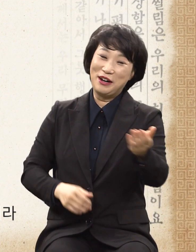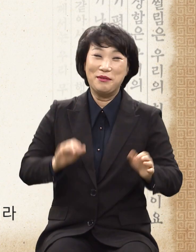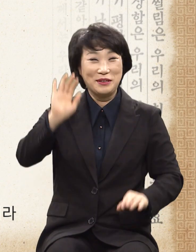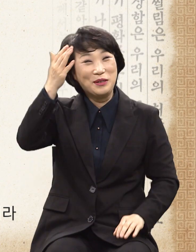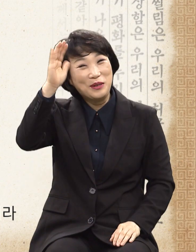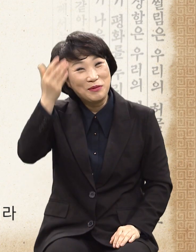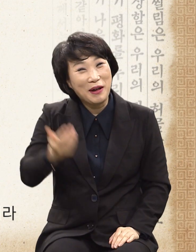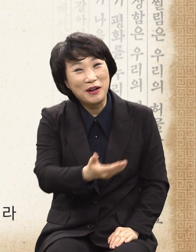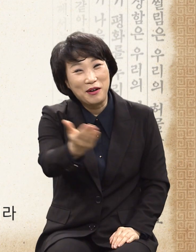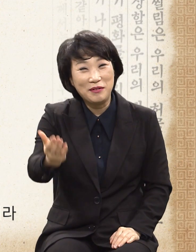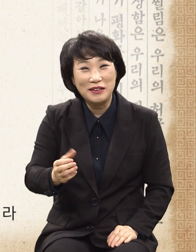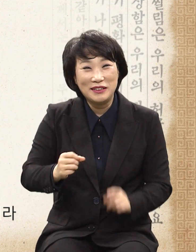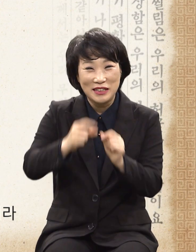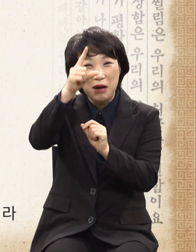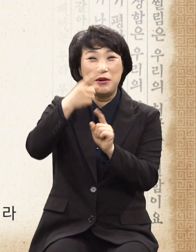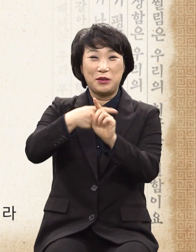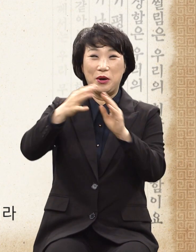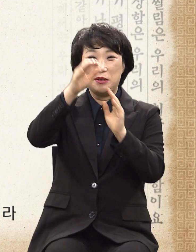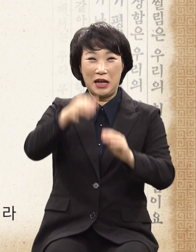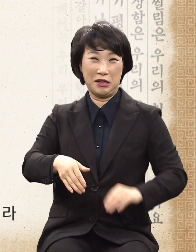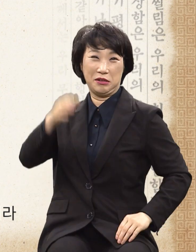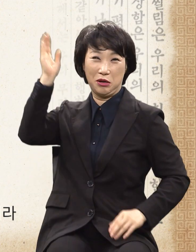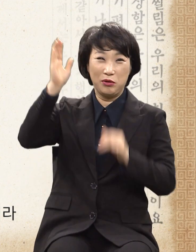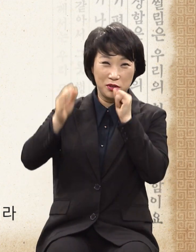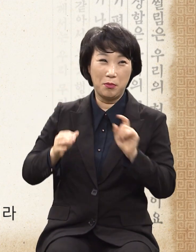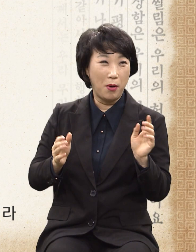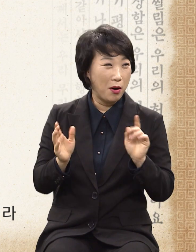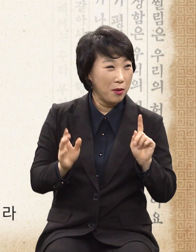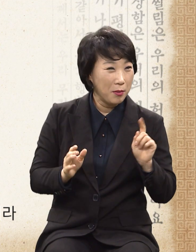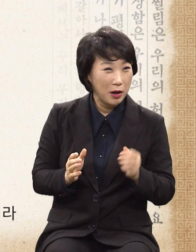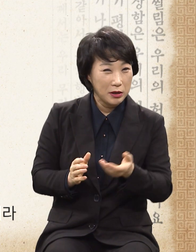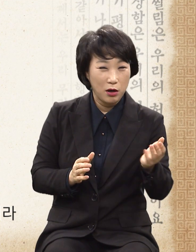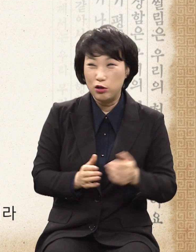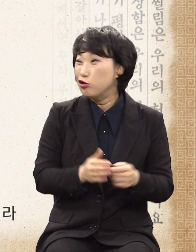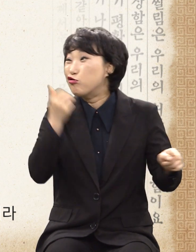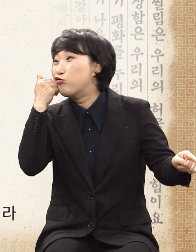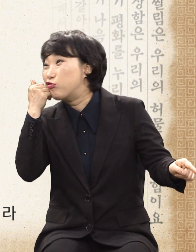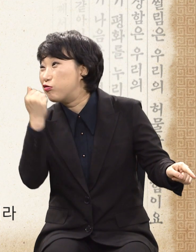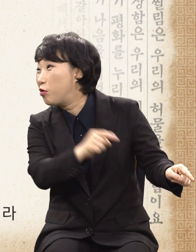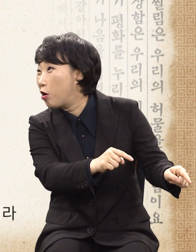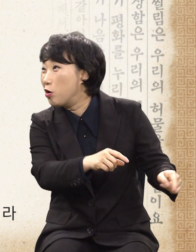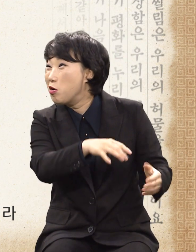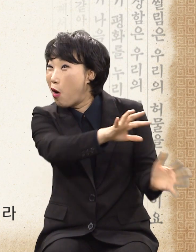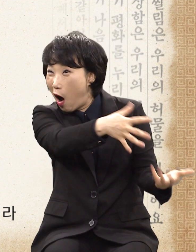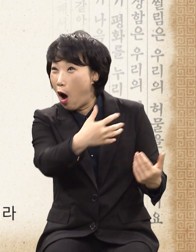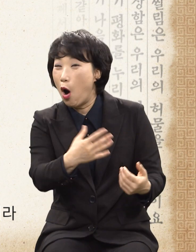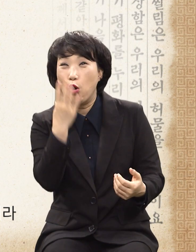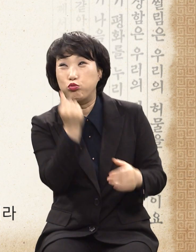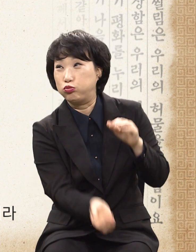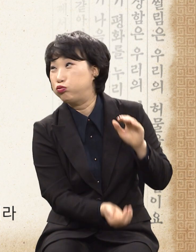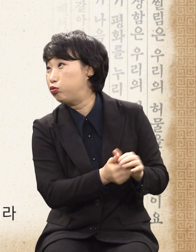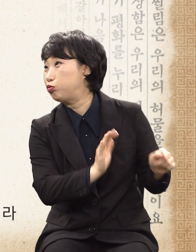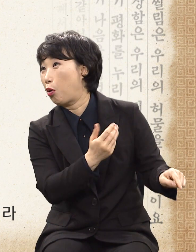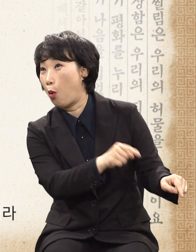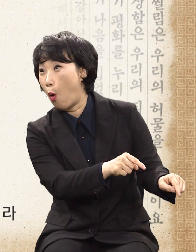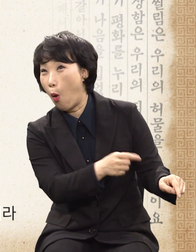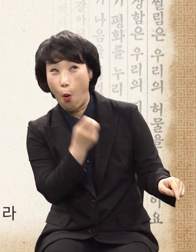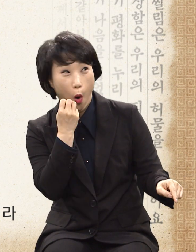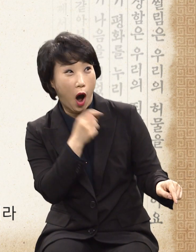오늘날 다 교회들이 그러잖아요. 자, 안목이 하는 말에 돈 벌어서 이렇게 잘 됐대.